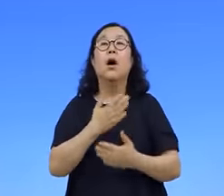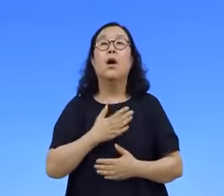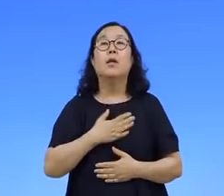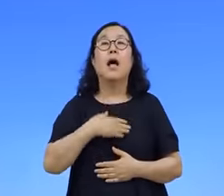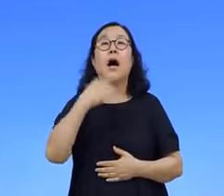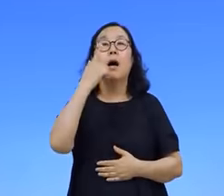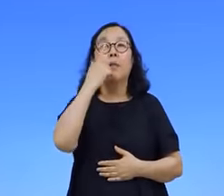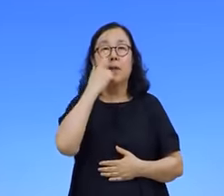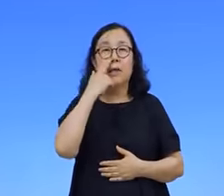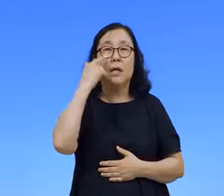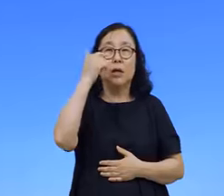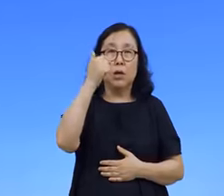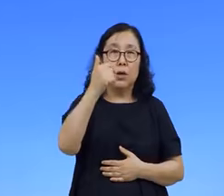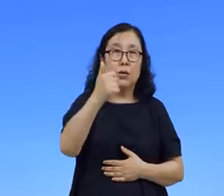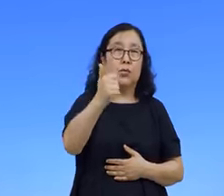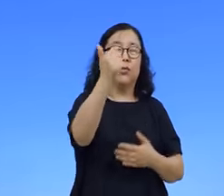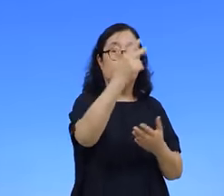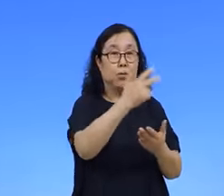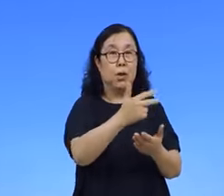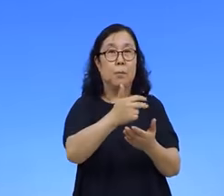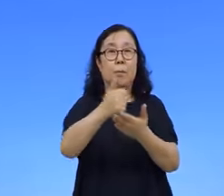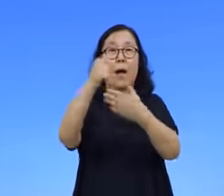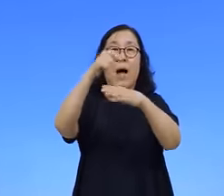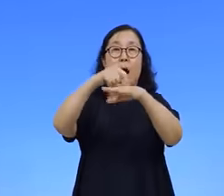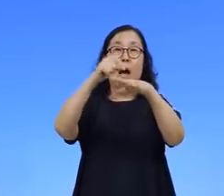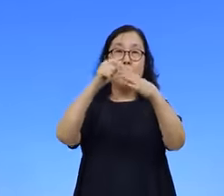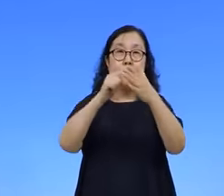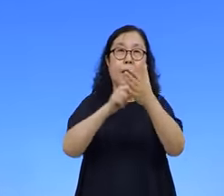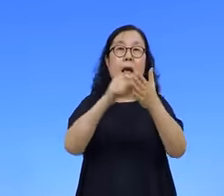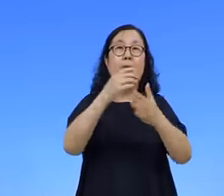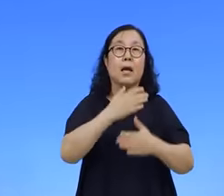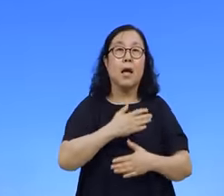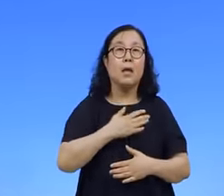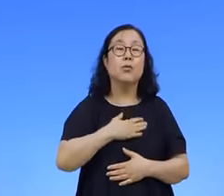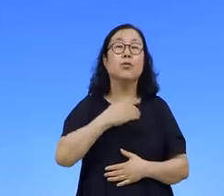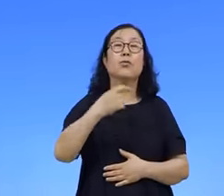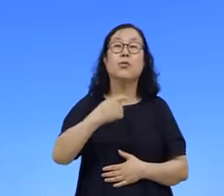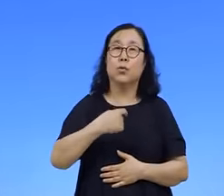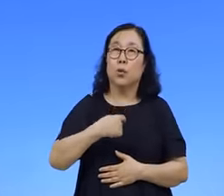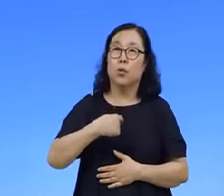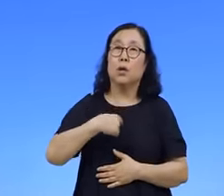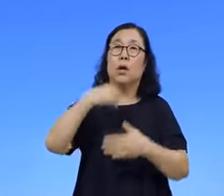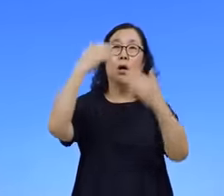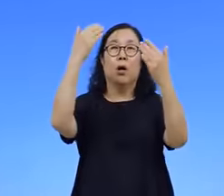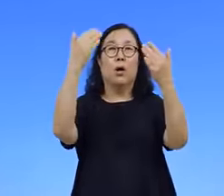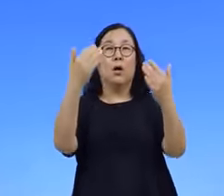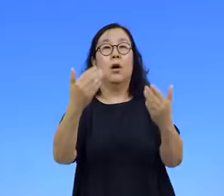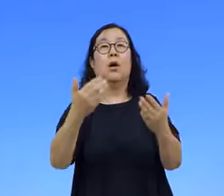내 아버지 주님 마음 내게 주소서.